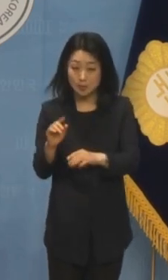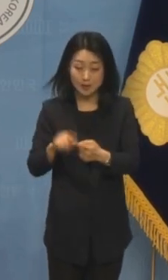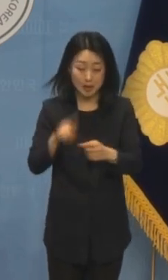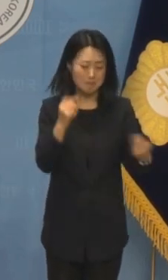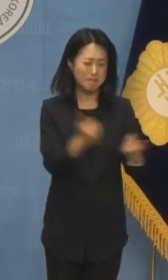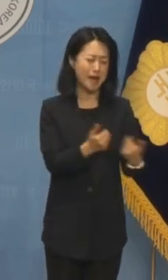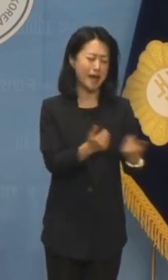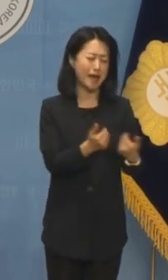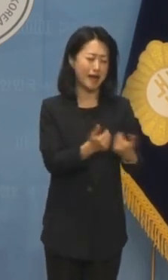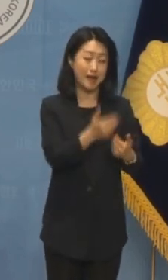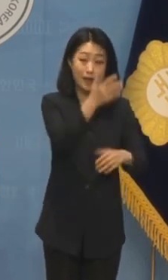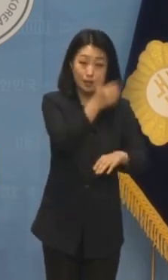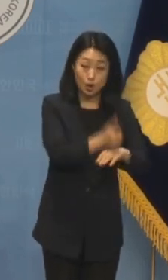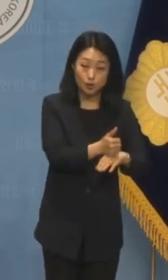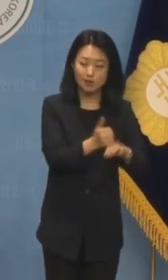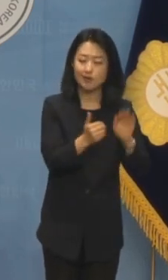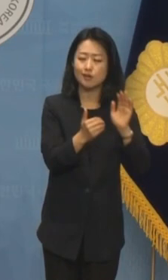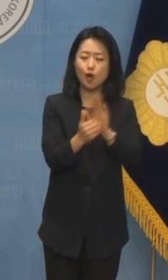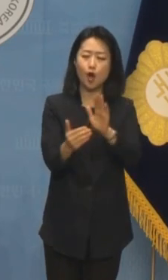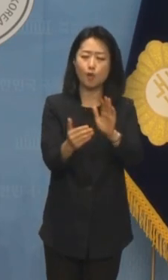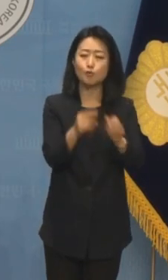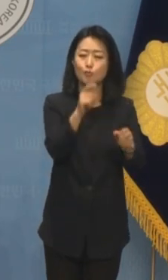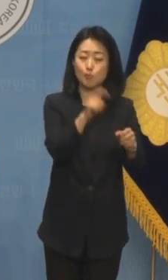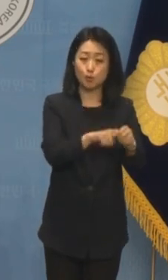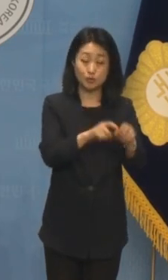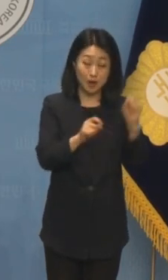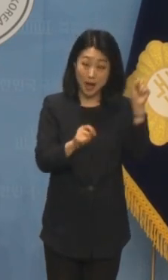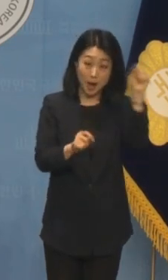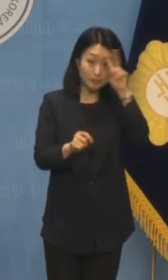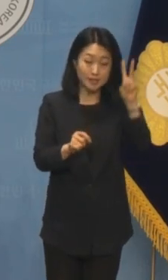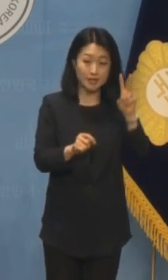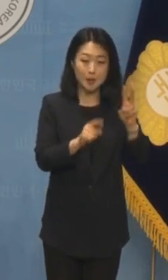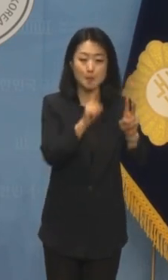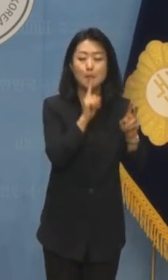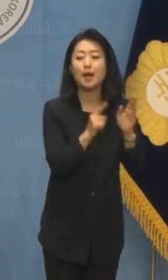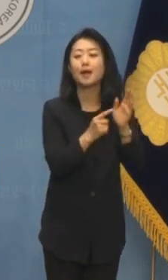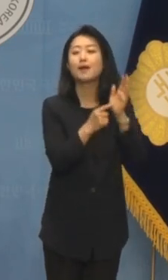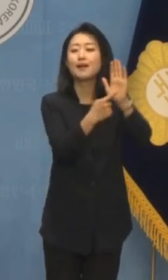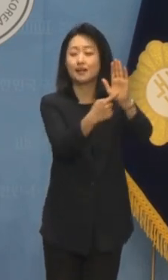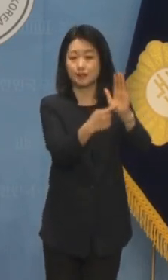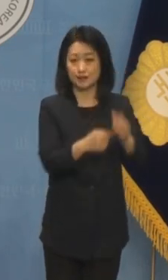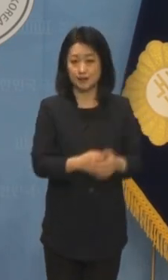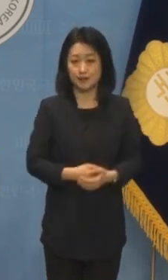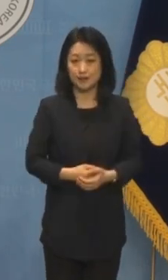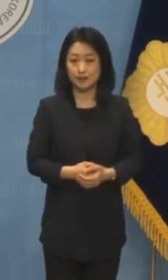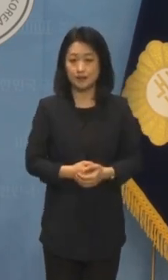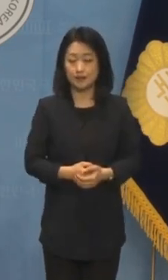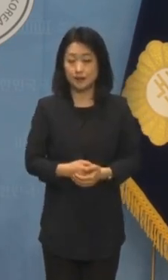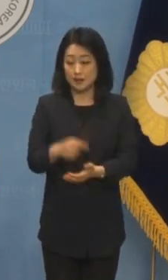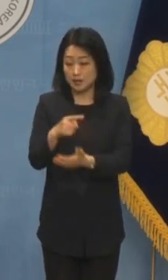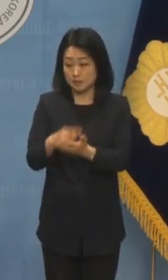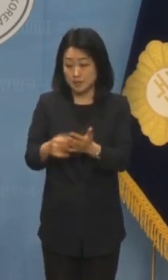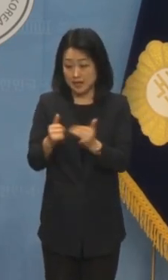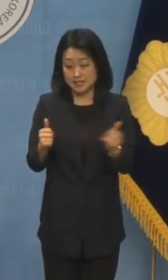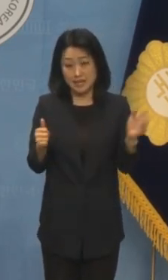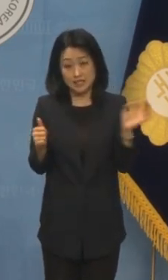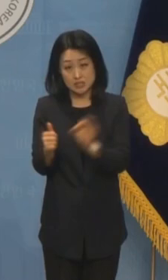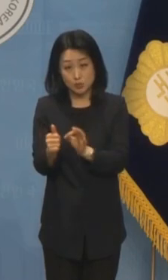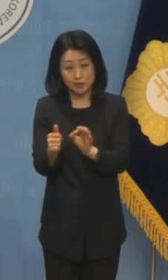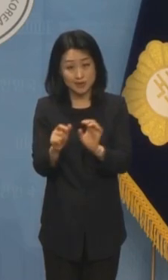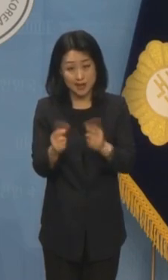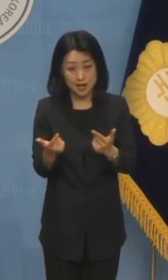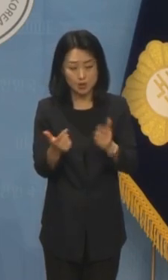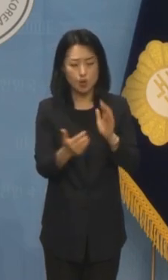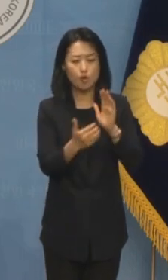하더니 거부권 명분을 쌓기 위해 갑작스럽게 발표한 것입니다. 피해자 지원이 아니라